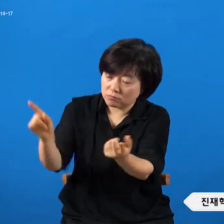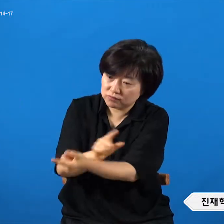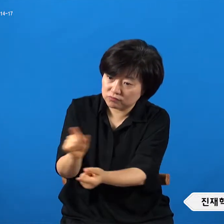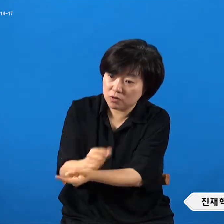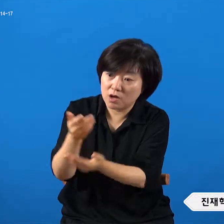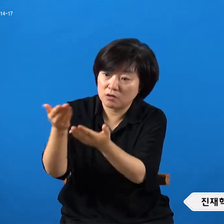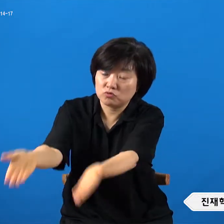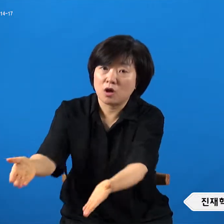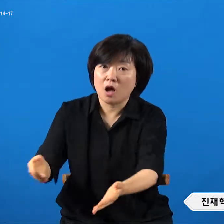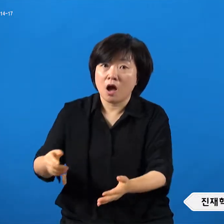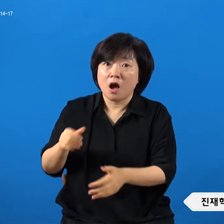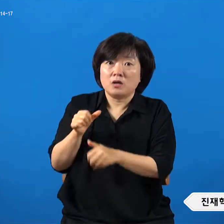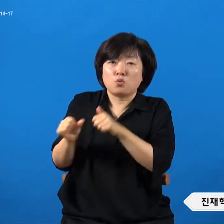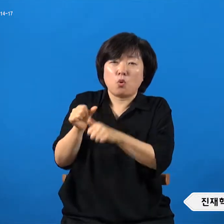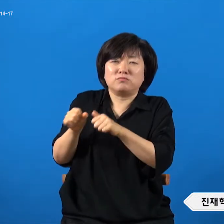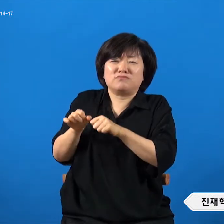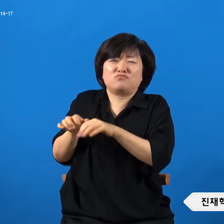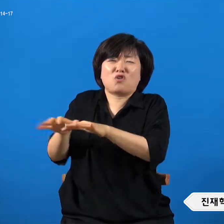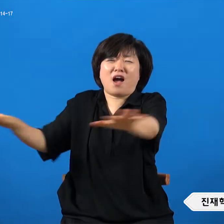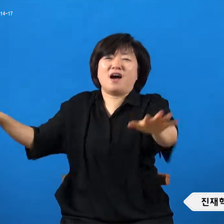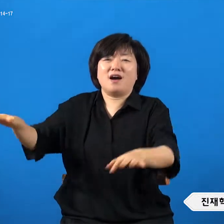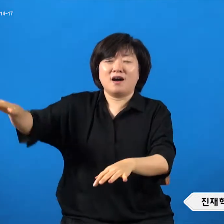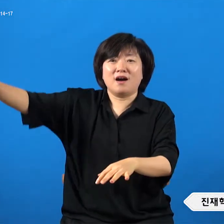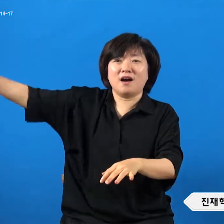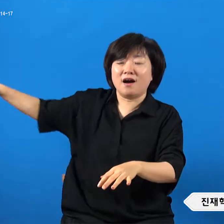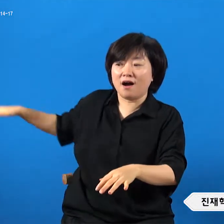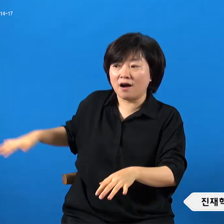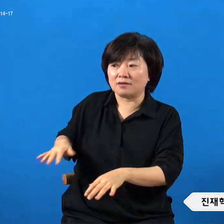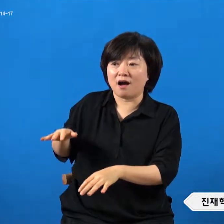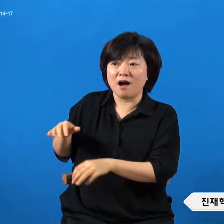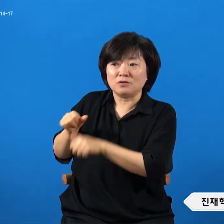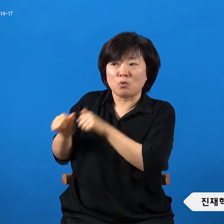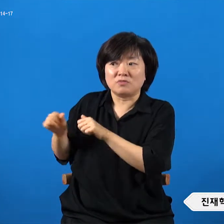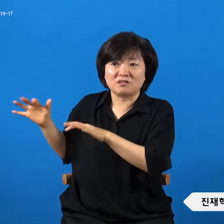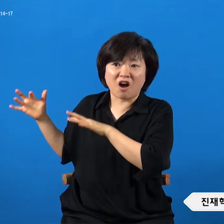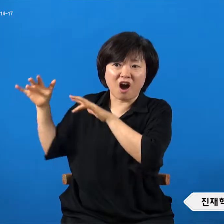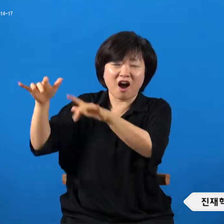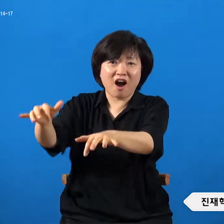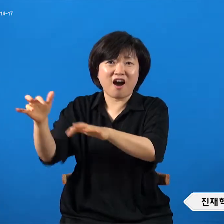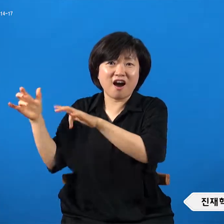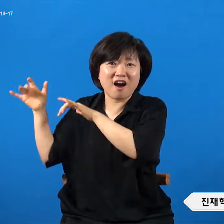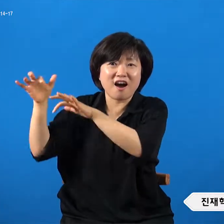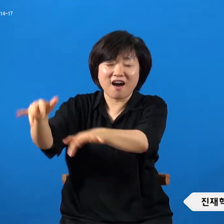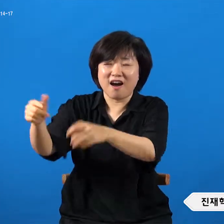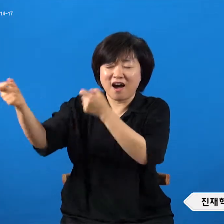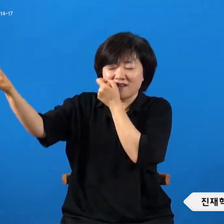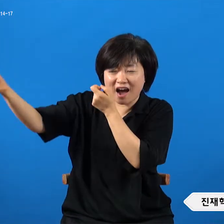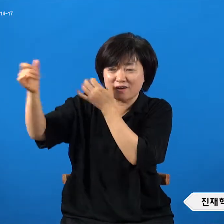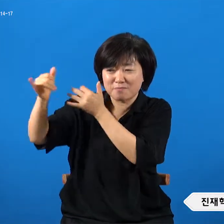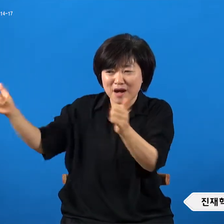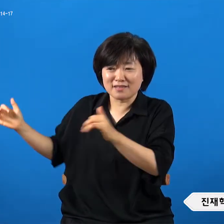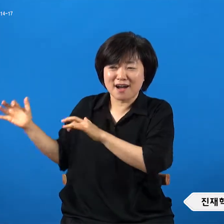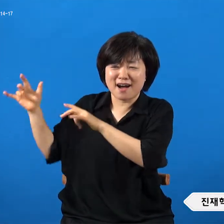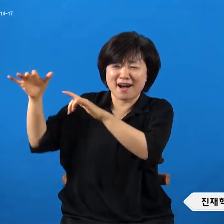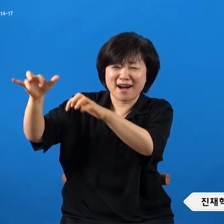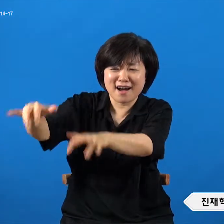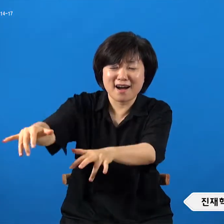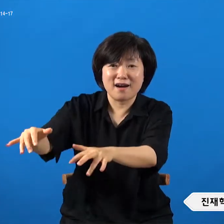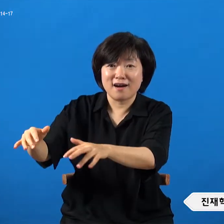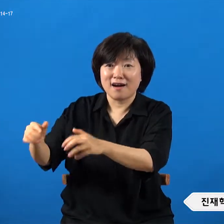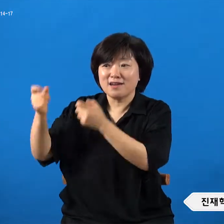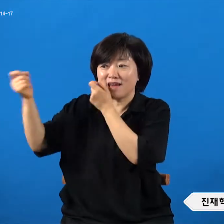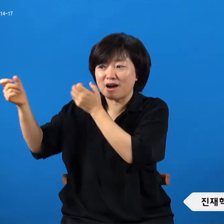갈등이 있었을까요? 양반과 백정들이 한 교회에서 치료를 받으며 예배를 드리는 장면을 한번 생각해